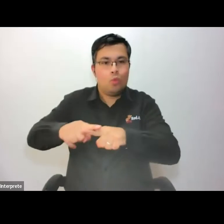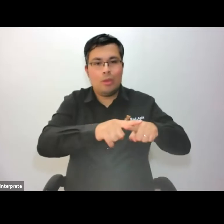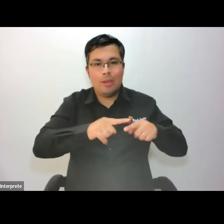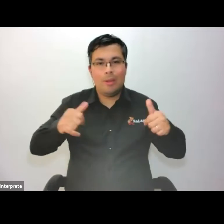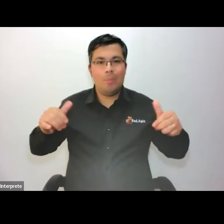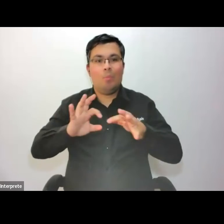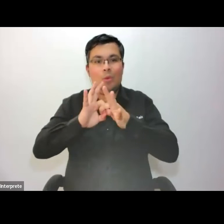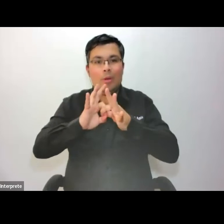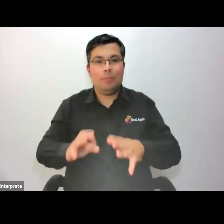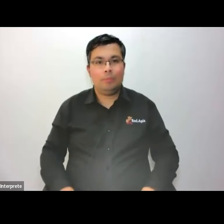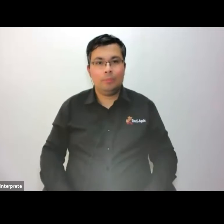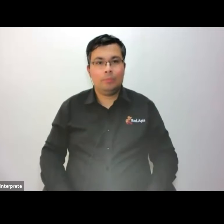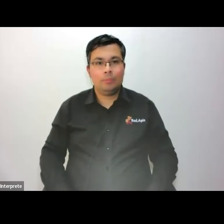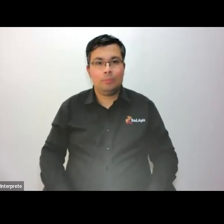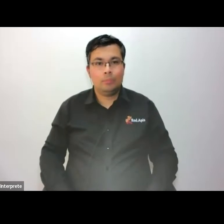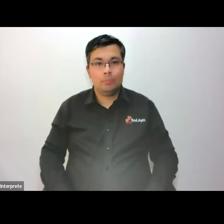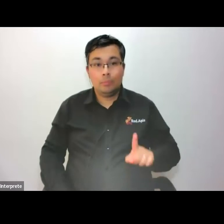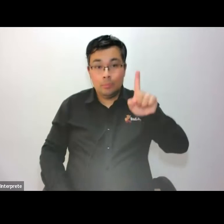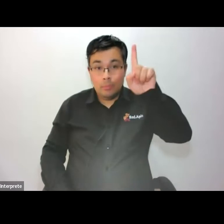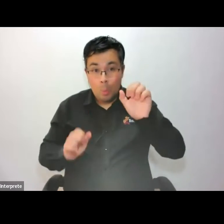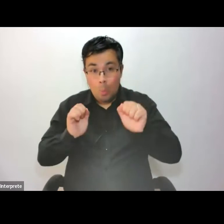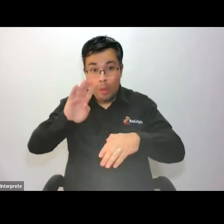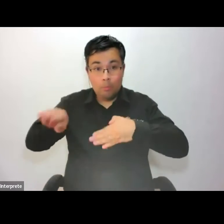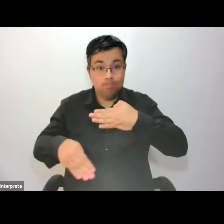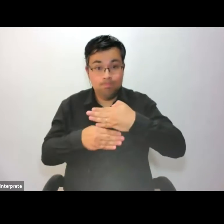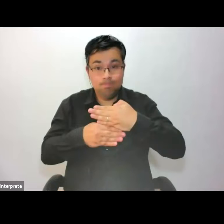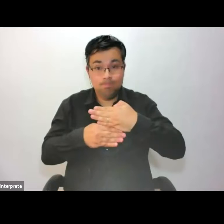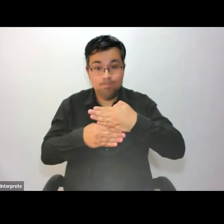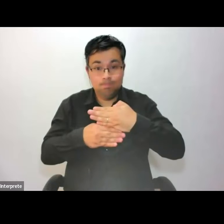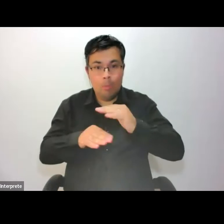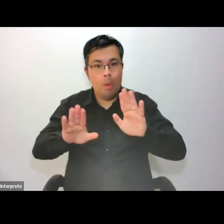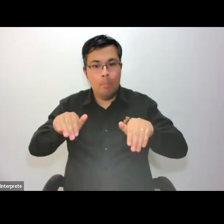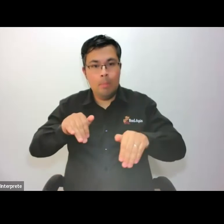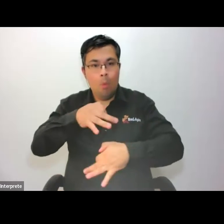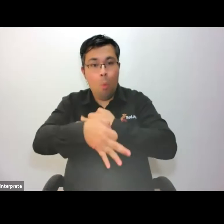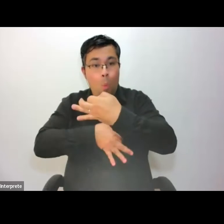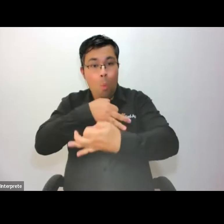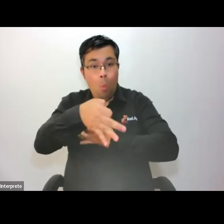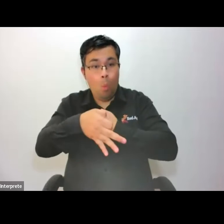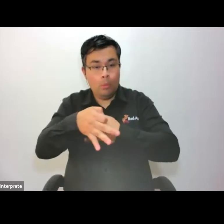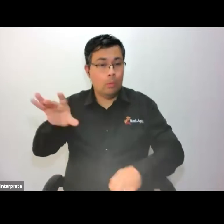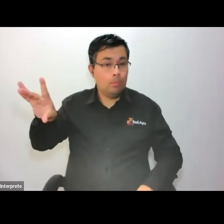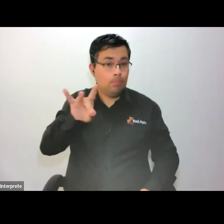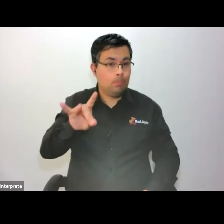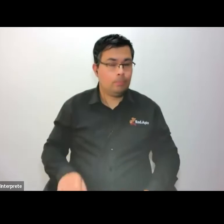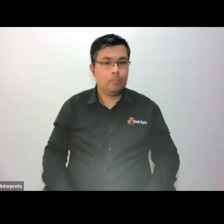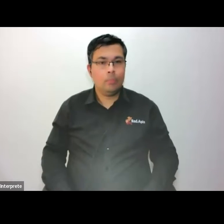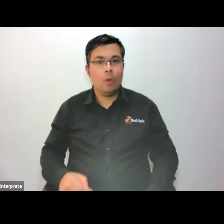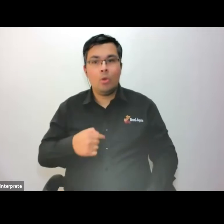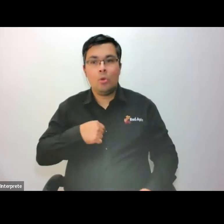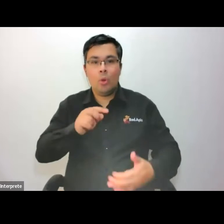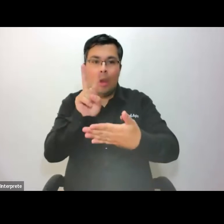Débora, ¿te parece que pueda complementar algunas cositas del relato Por de Juan favor. Pablo Ciro, ¿cierto? Porque estaba leyendo el chat y escucho a